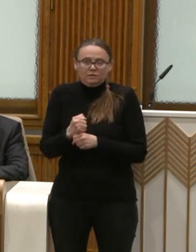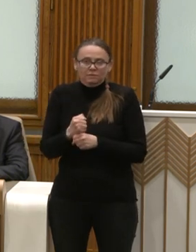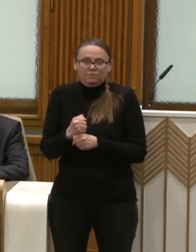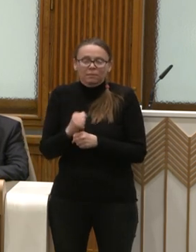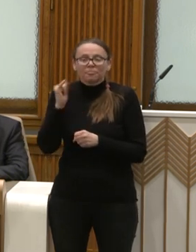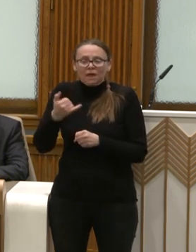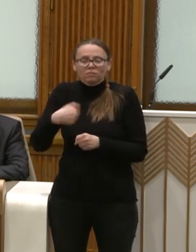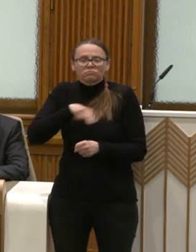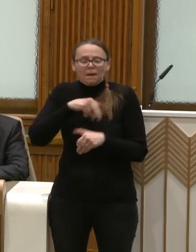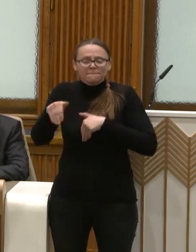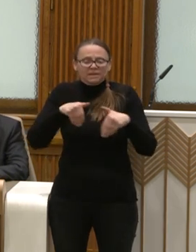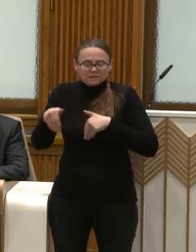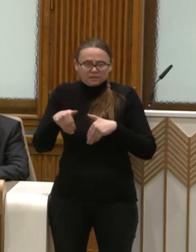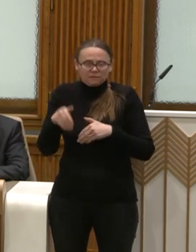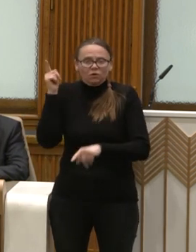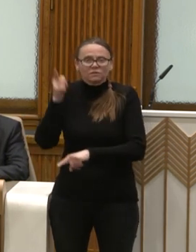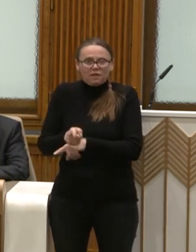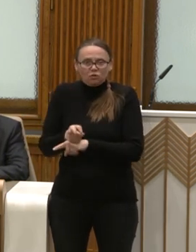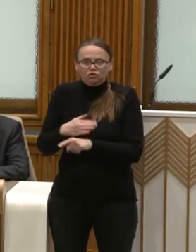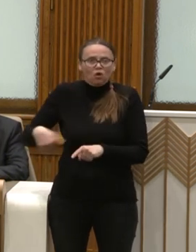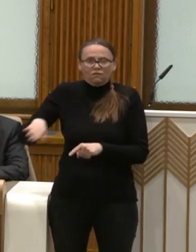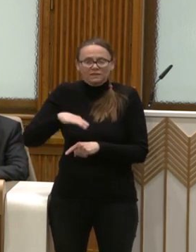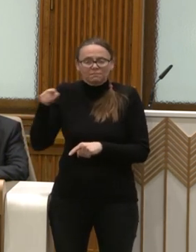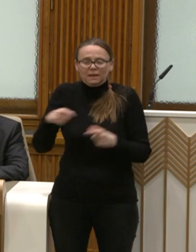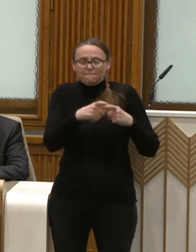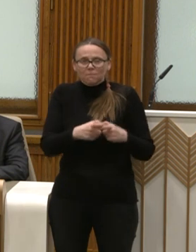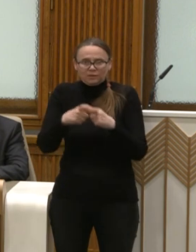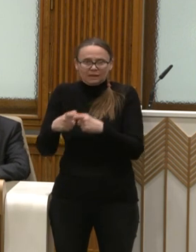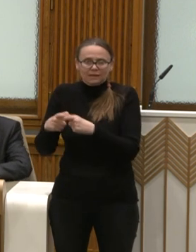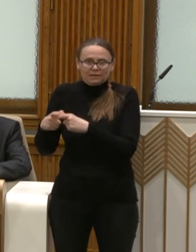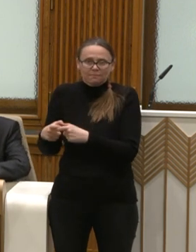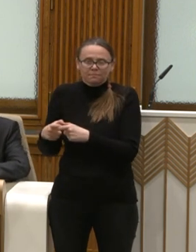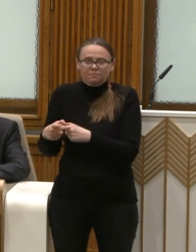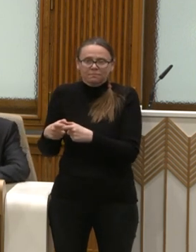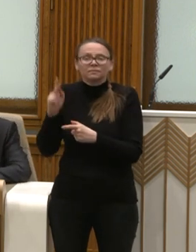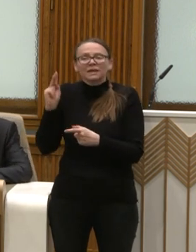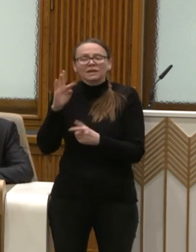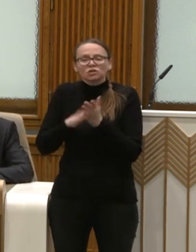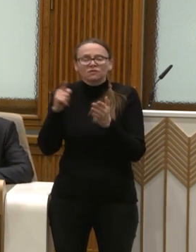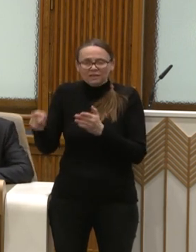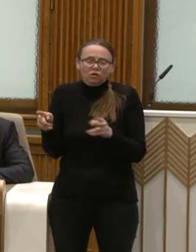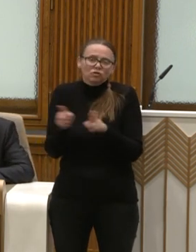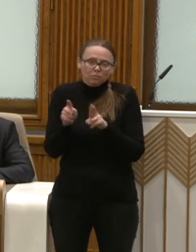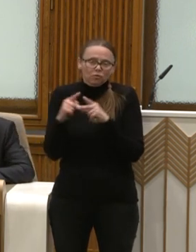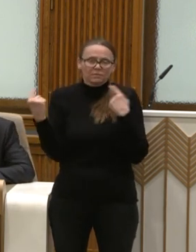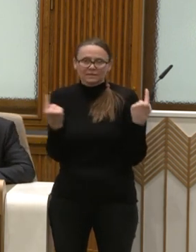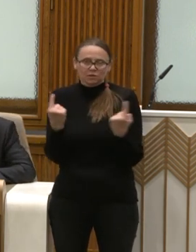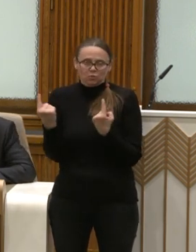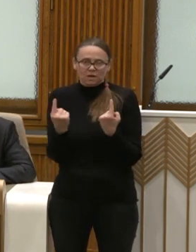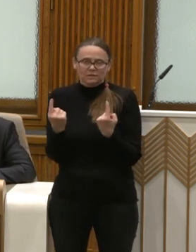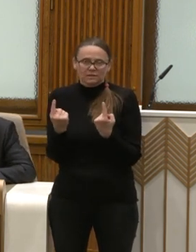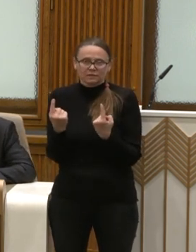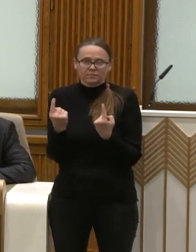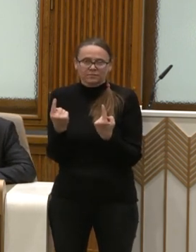Ja, pristojno ministrstvo je naročilo vsem tem podjetjem, ki so v takšni ali pa podobni situaciji,